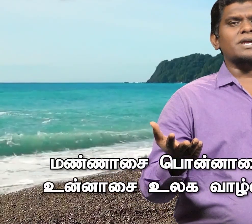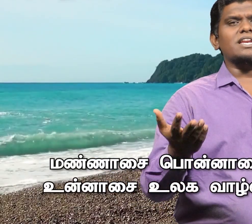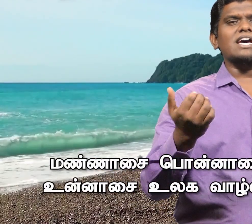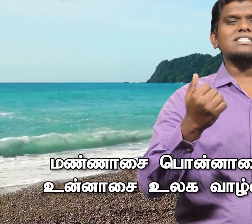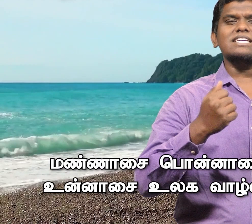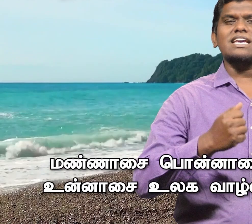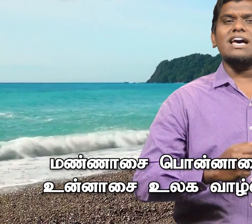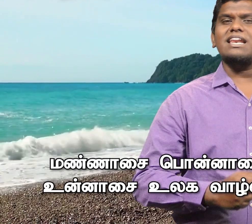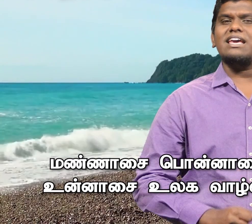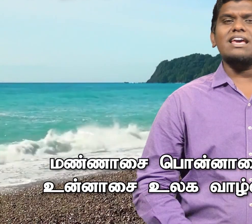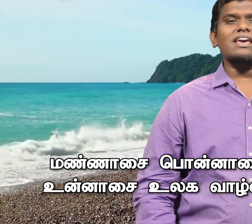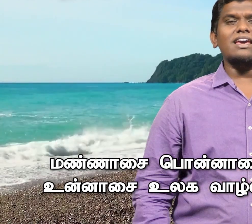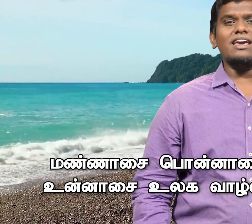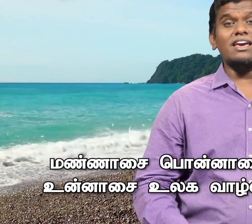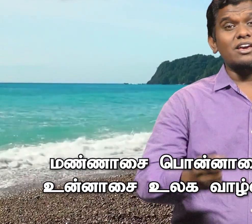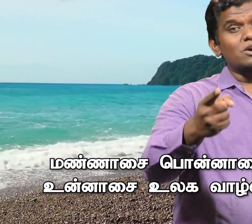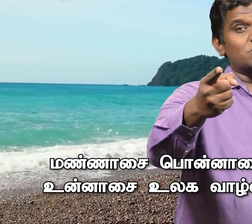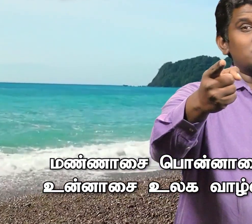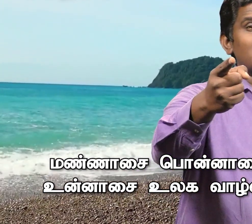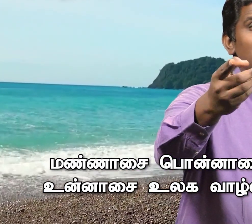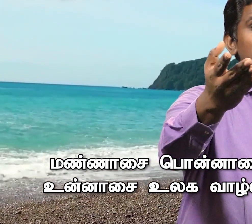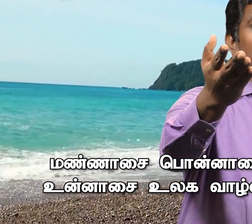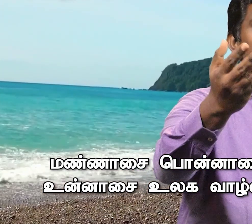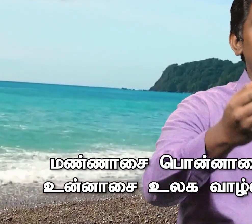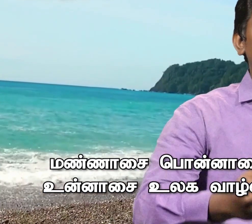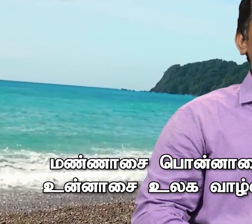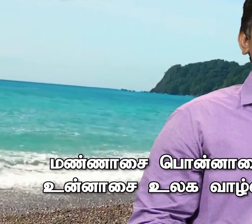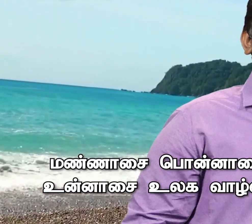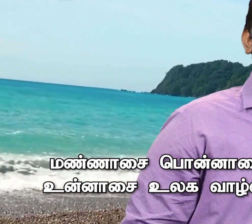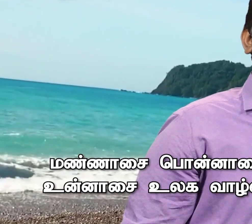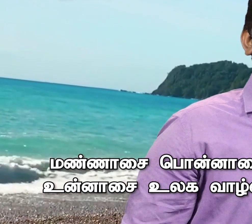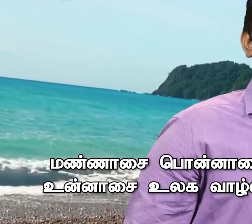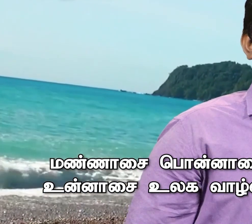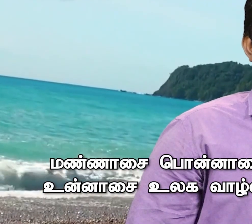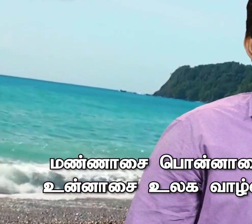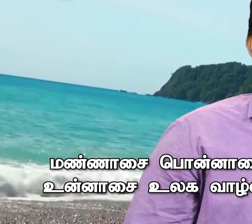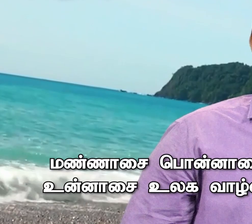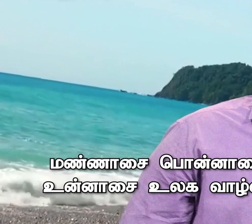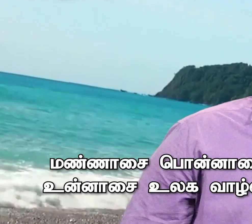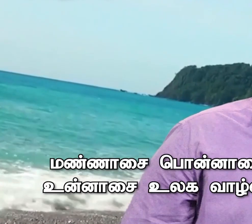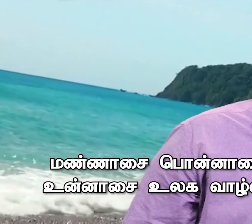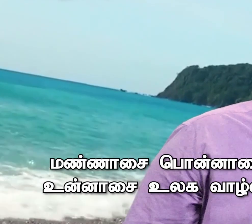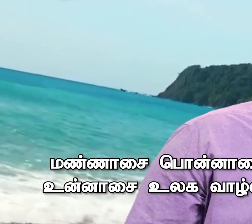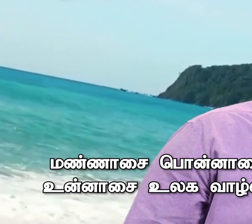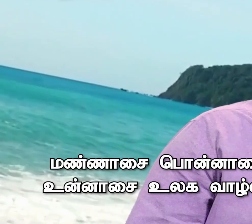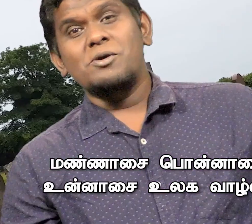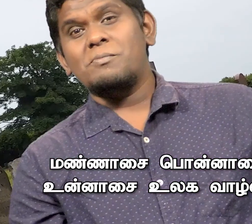பொன்னாசை பெண்ணாசையாலே உன்னாசை உலக வாழ்வு முடியும்